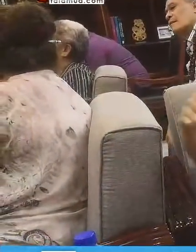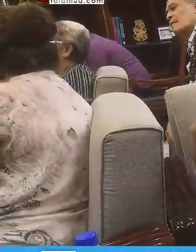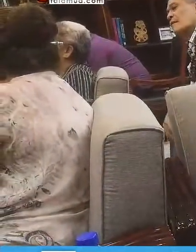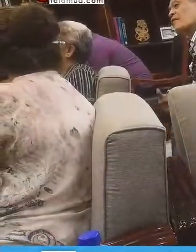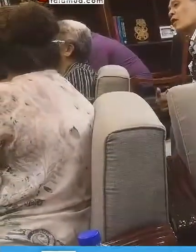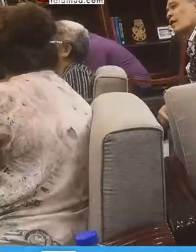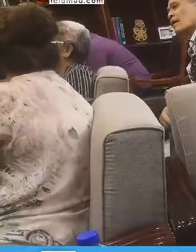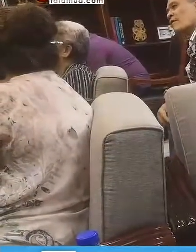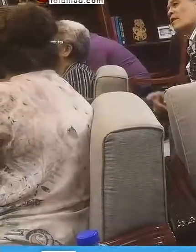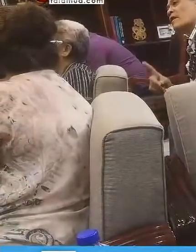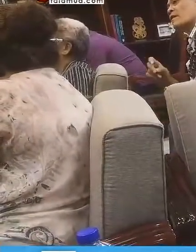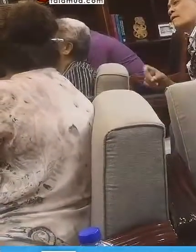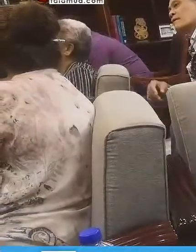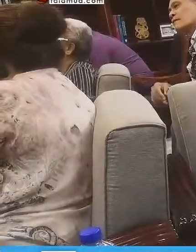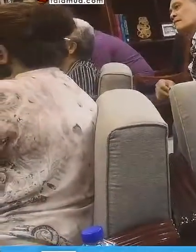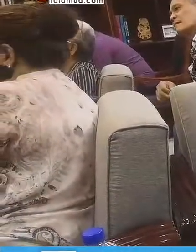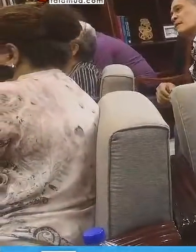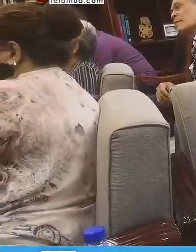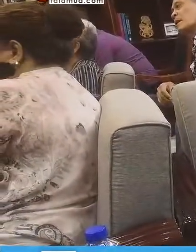uno le plestene.